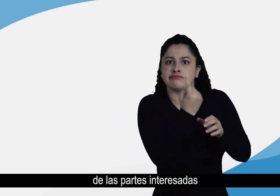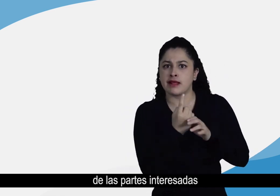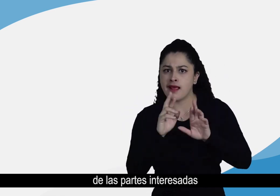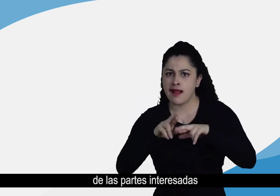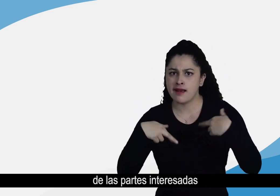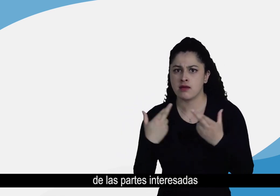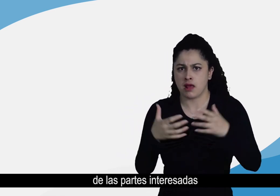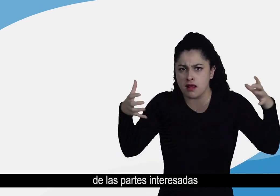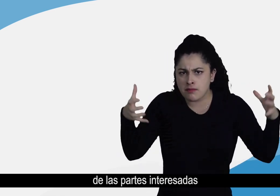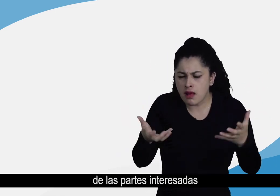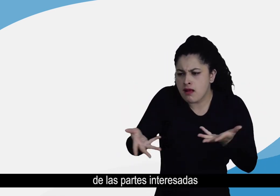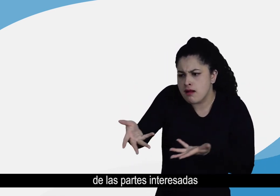las partes interesadas